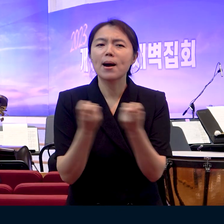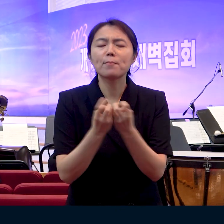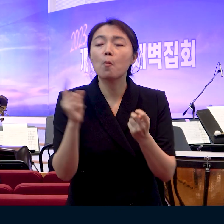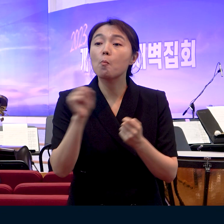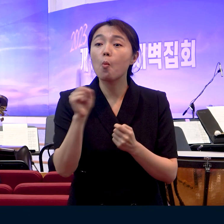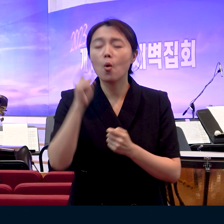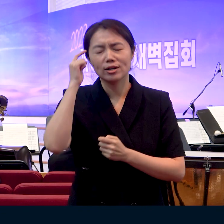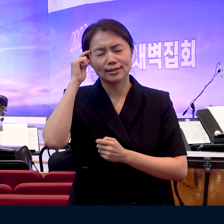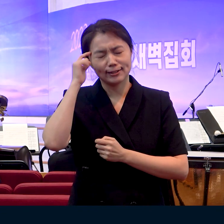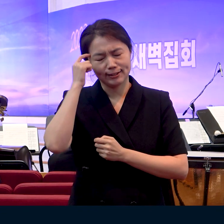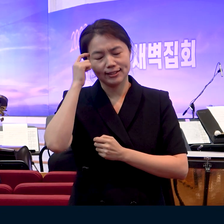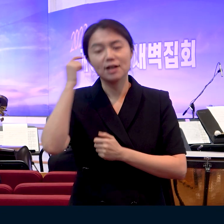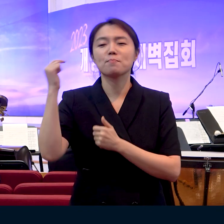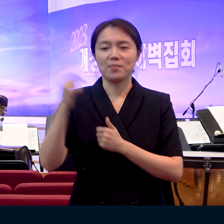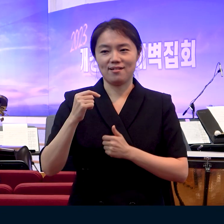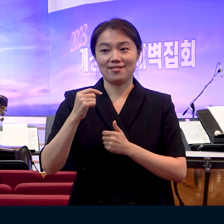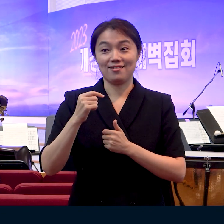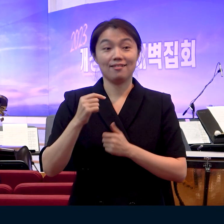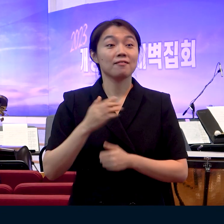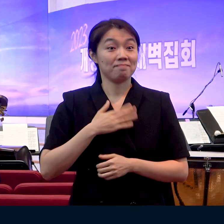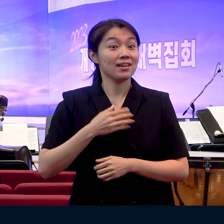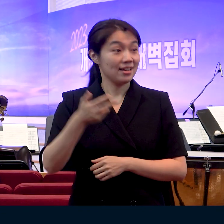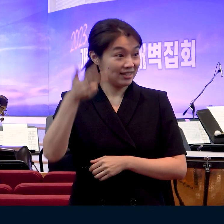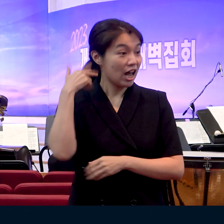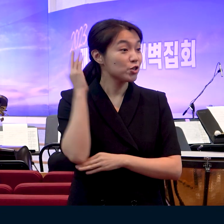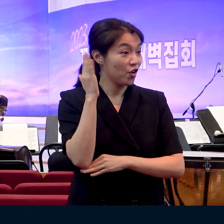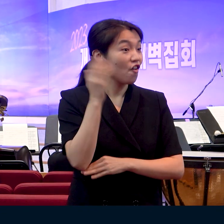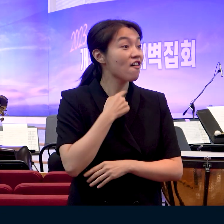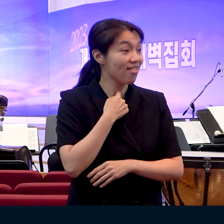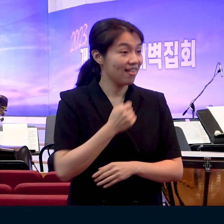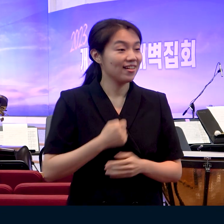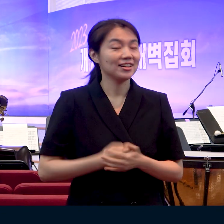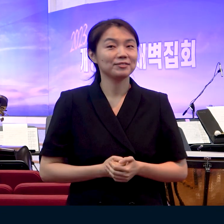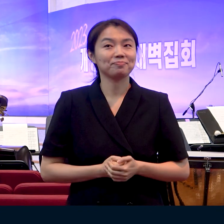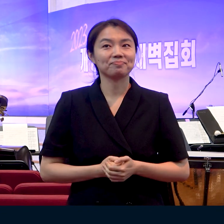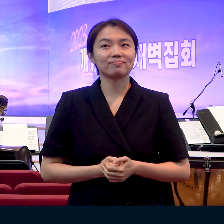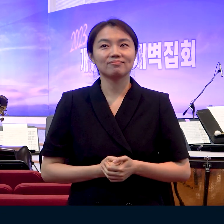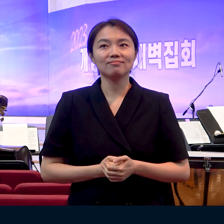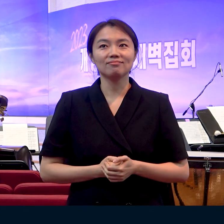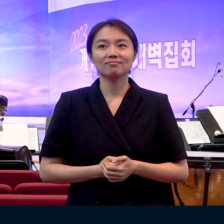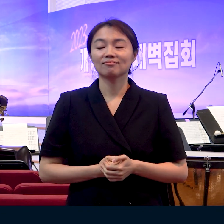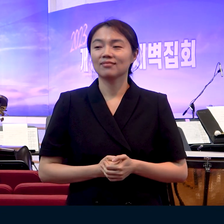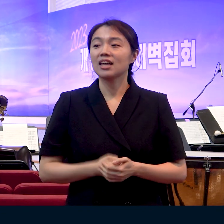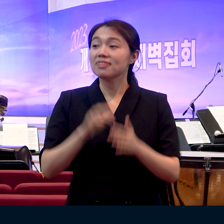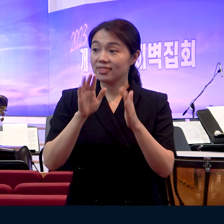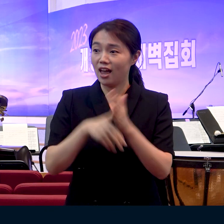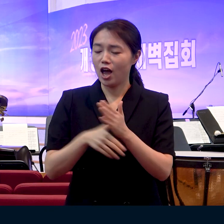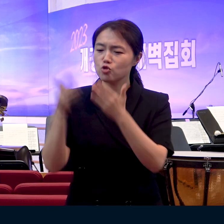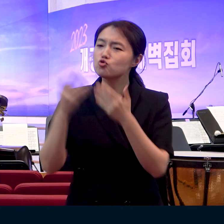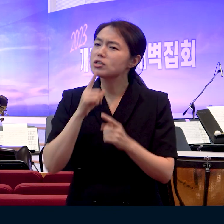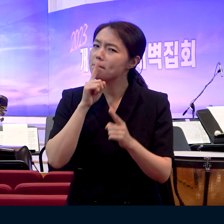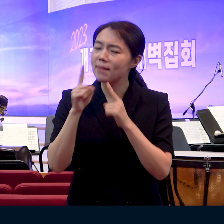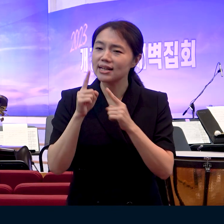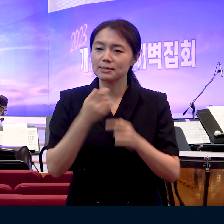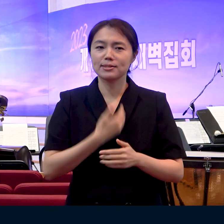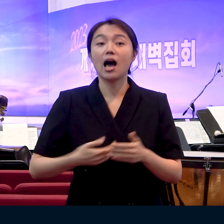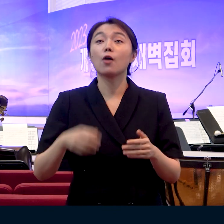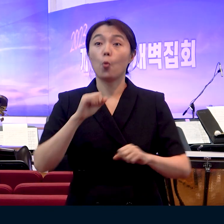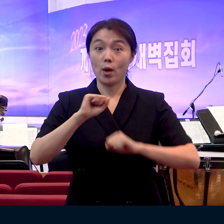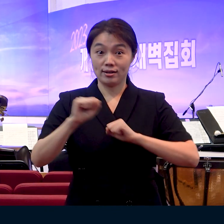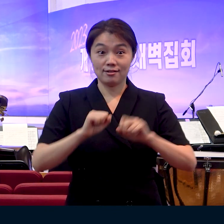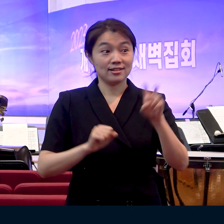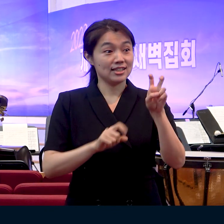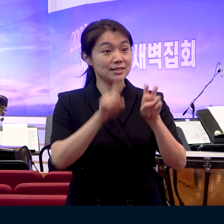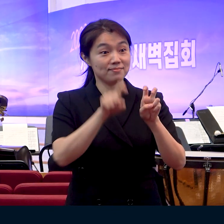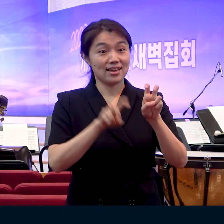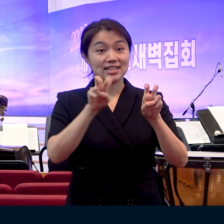지난 시간에 말씀을 드렸습니다. 그러면서 주신 말씀이 바로 사도행전 20장 22절로 24절,